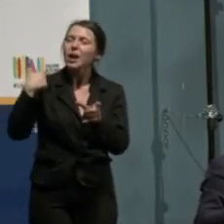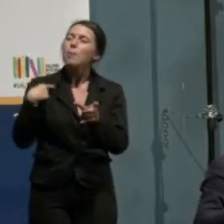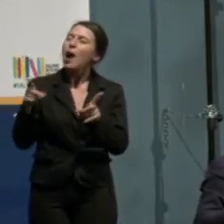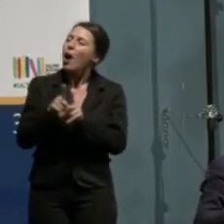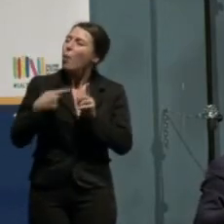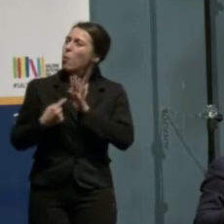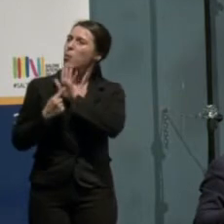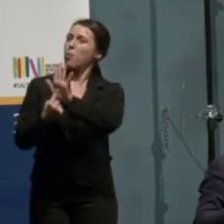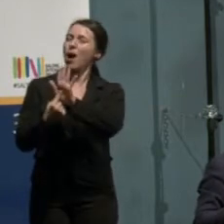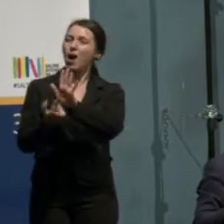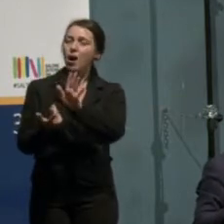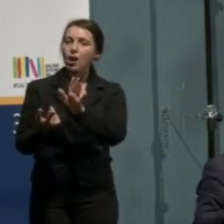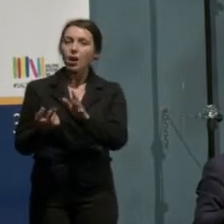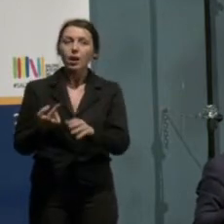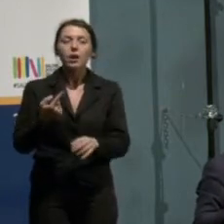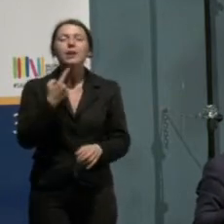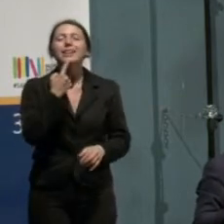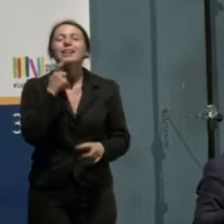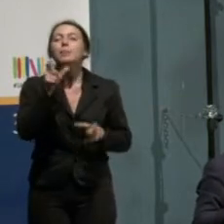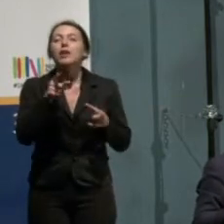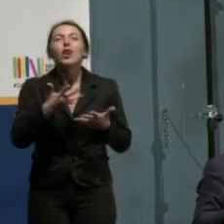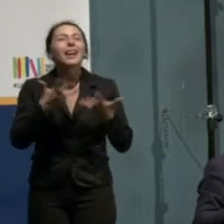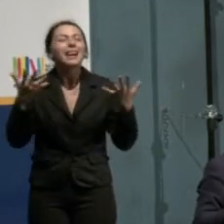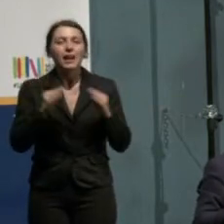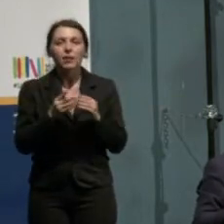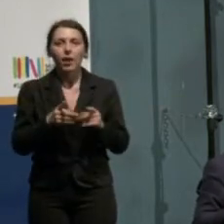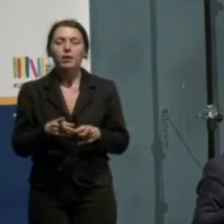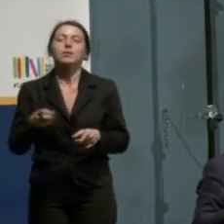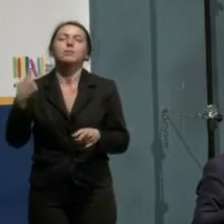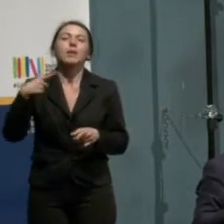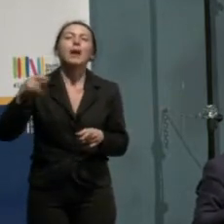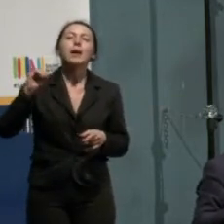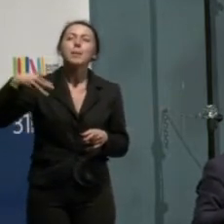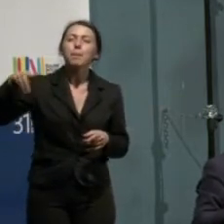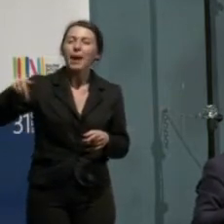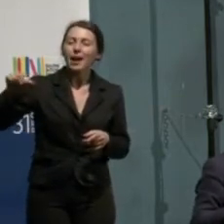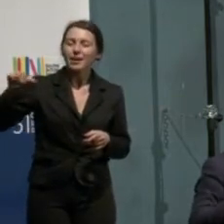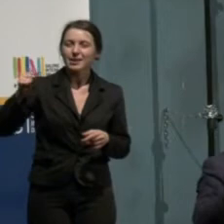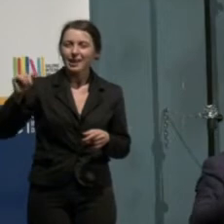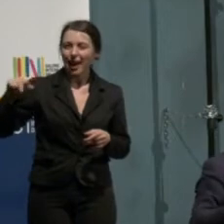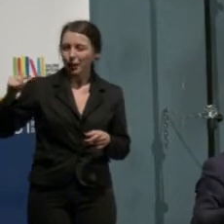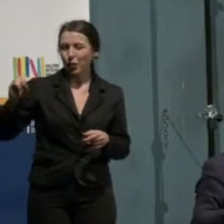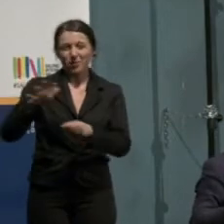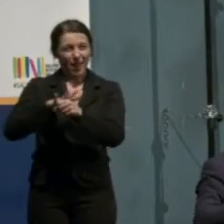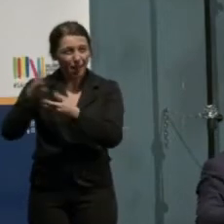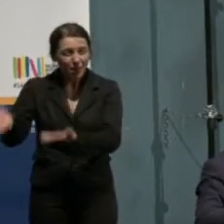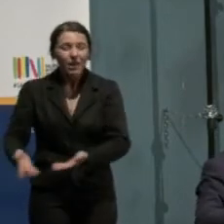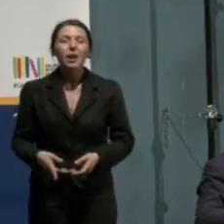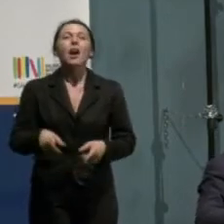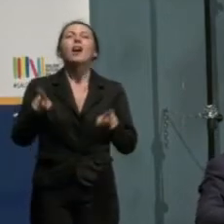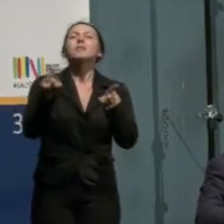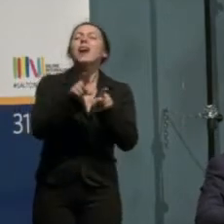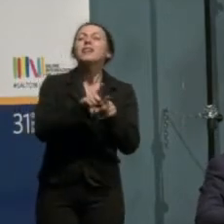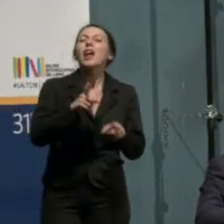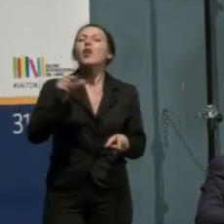chi l'ho sentito fare questa cosa da alcune grandi persone e l'ho sentito fare a giovanni impastato alla famiglia impastato al fratello di giancarlo siani a